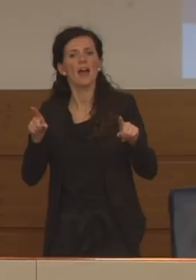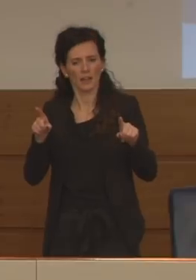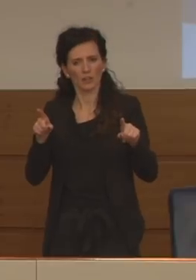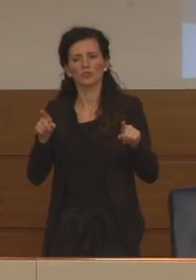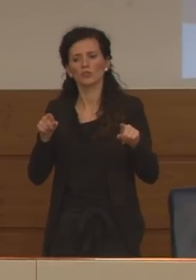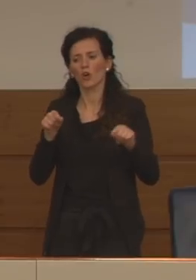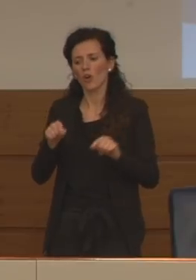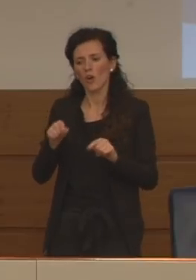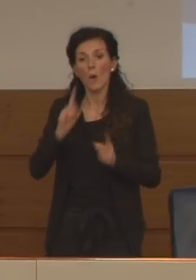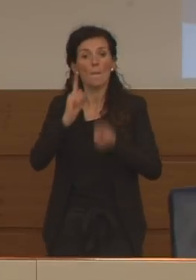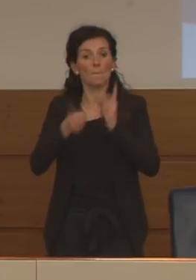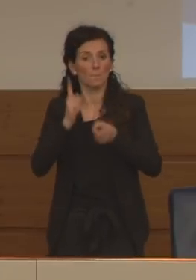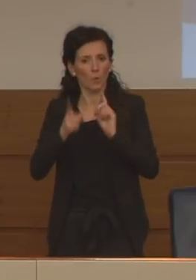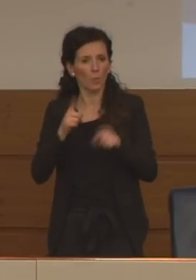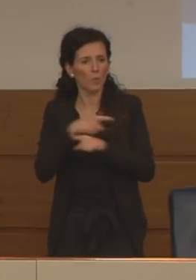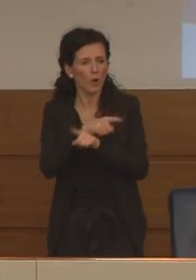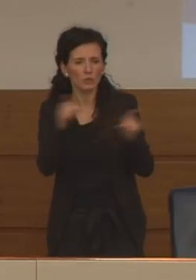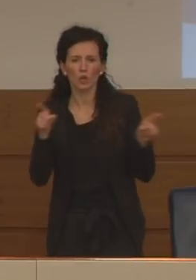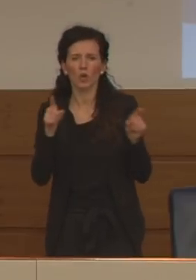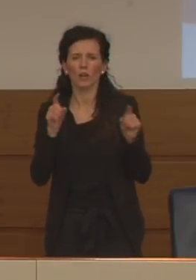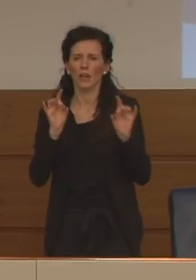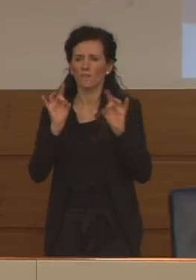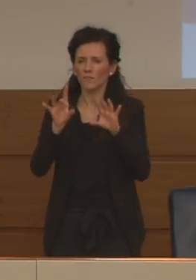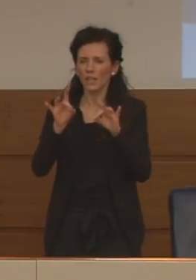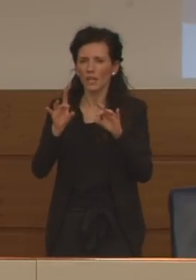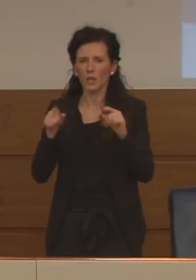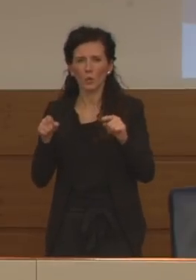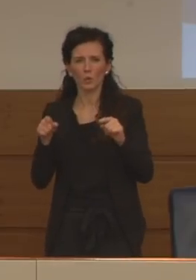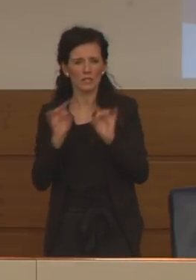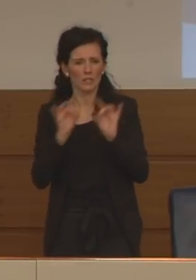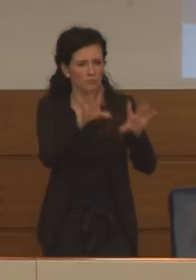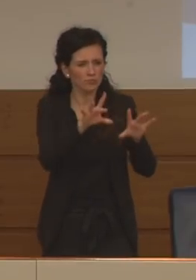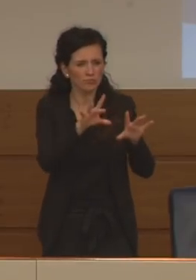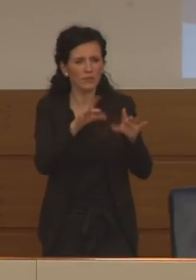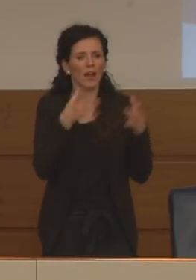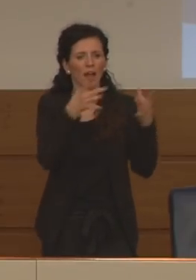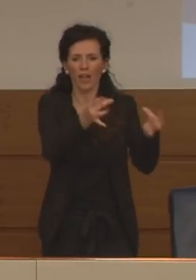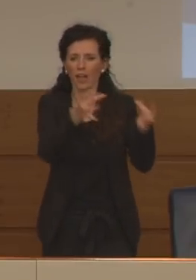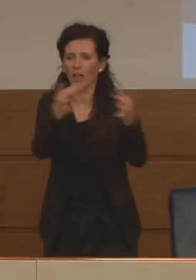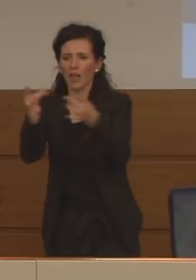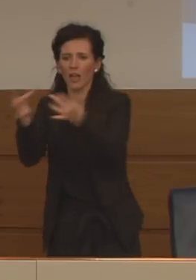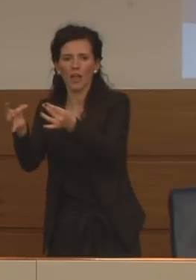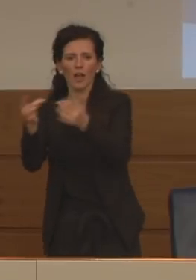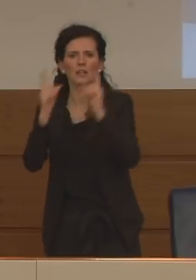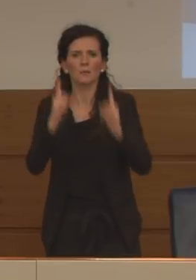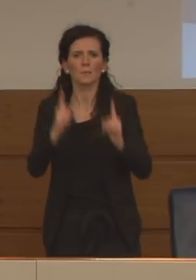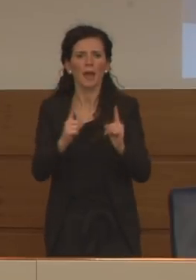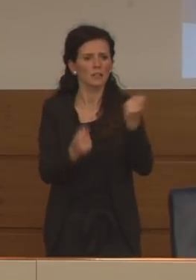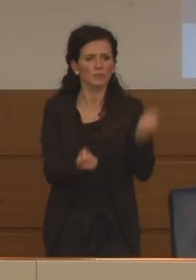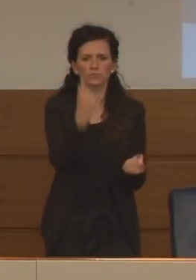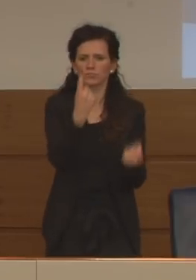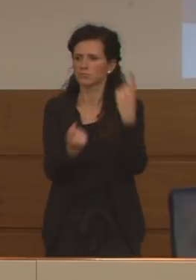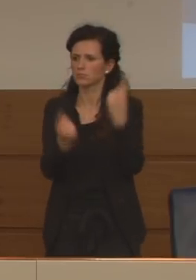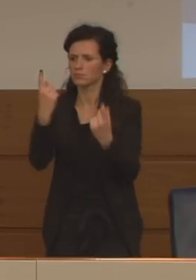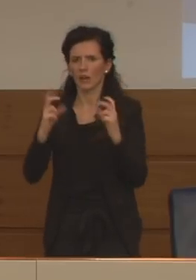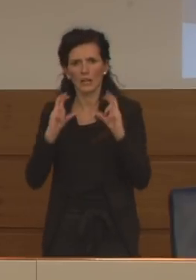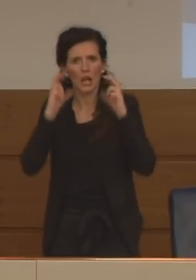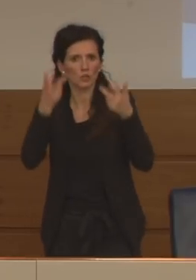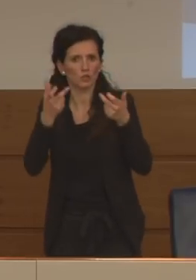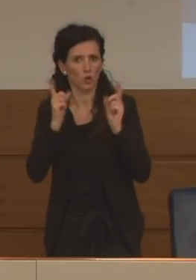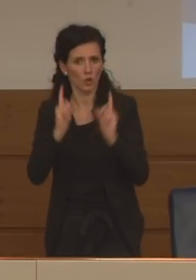in funzione anche della popolazione che incontra e anche in qualche modo che impatta sostanzialmente sulle organizzazioni